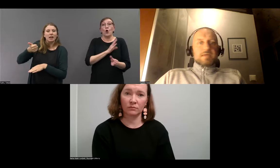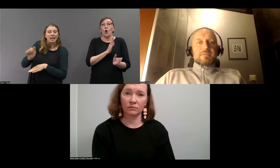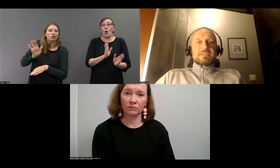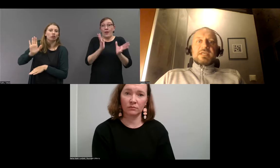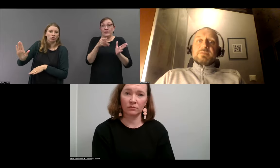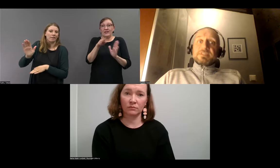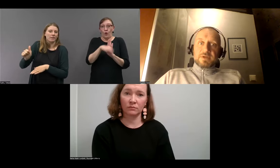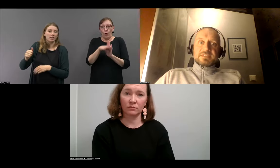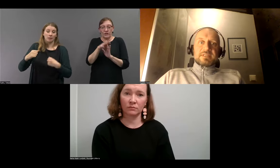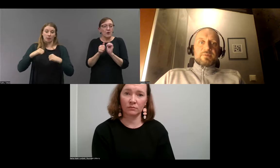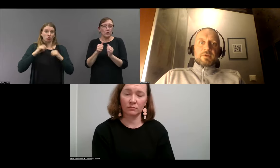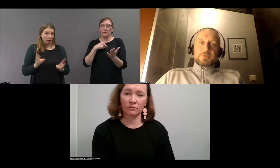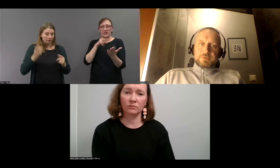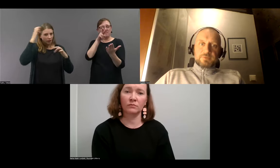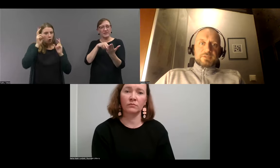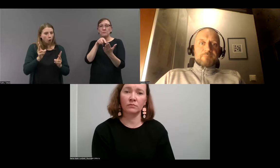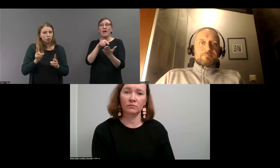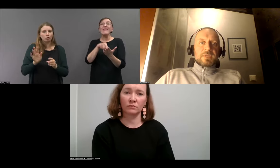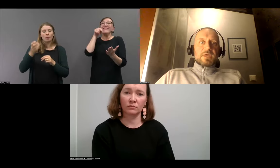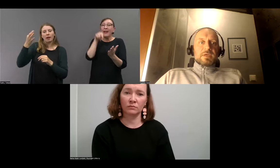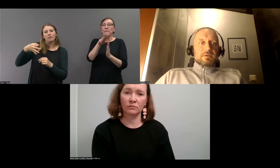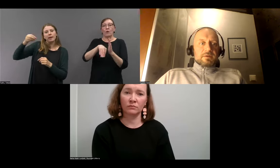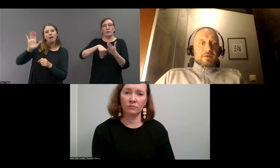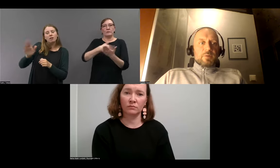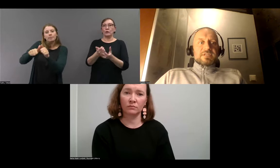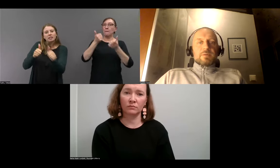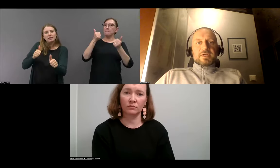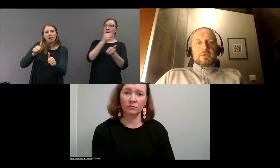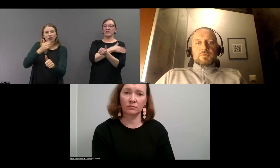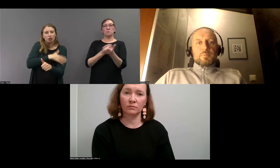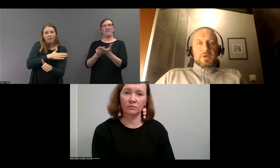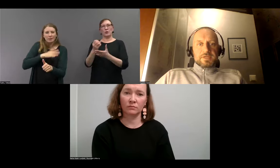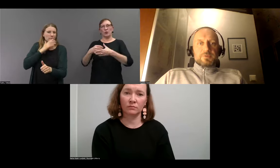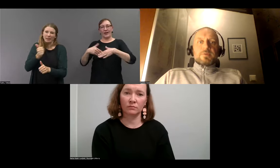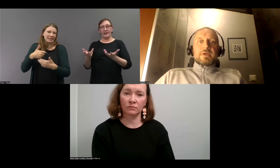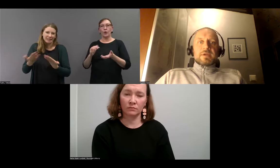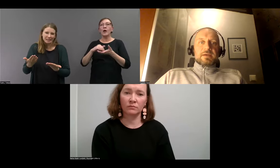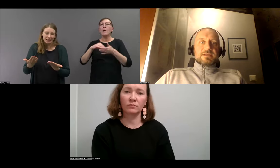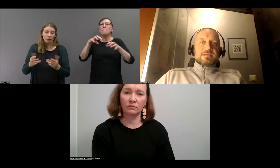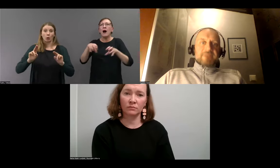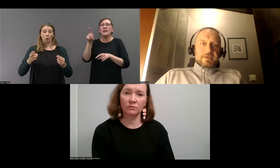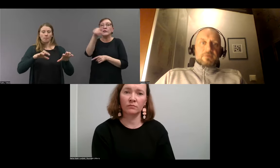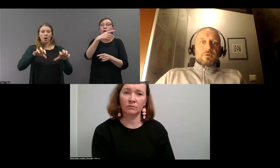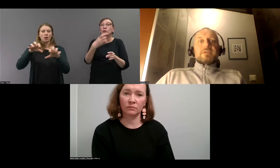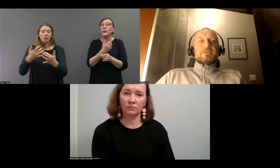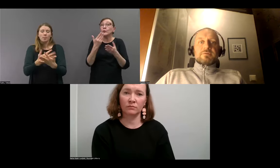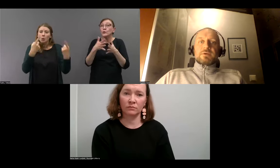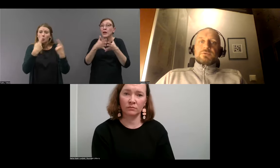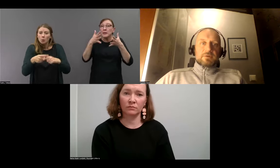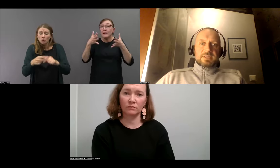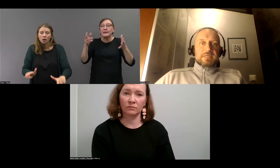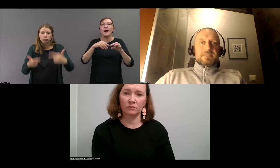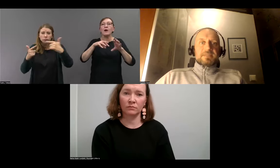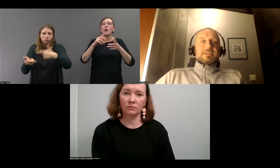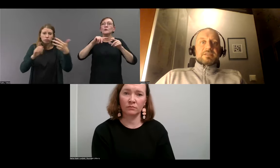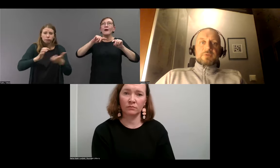ei ole missään nimessä parasta tätä palvelua toteuttamaan. Ja kaupallisilla markkinoilla löytyy paljon nykyään erilaisia videokontaktisovelluksia,